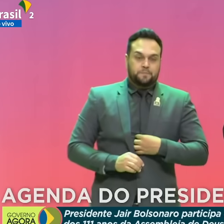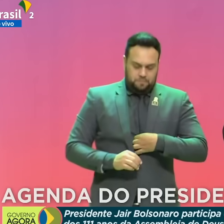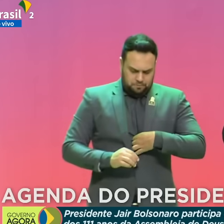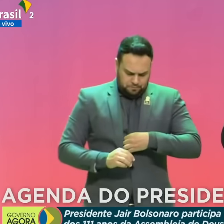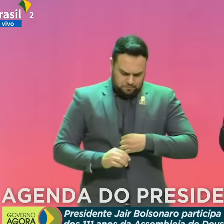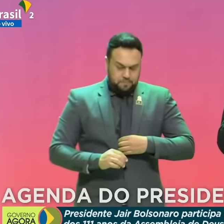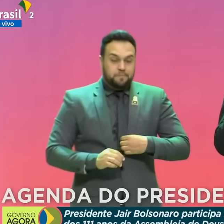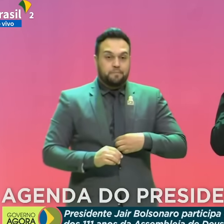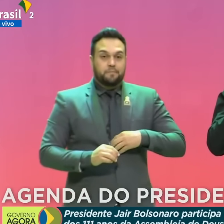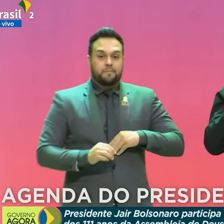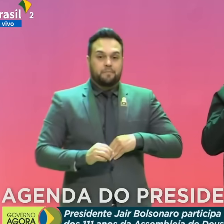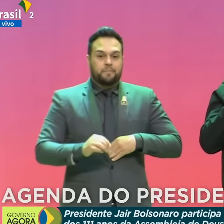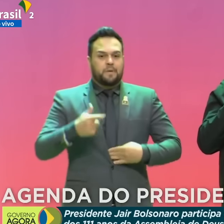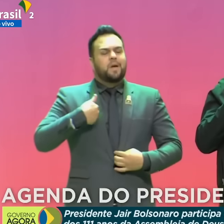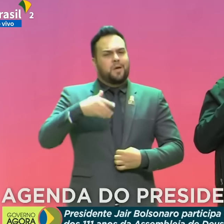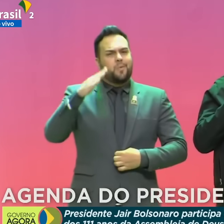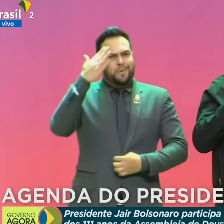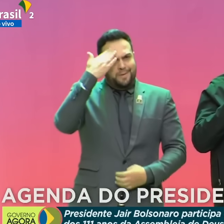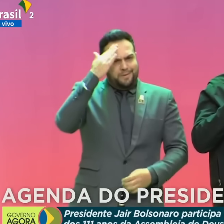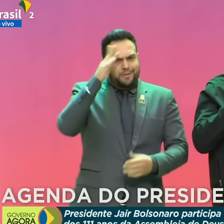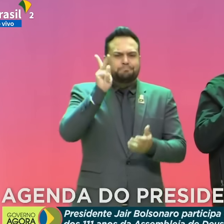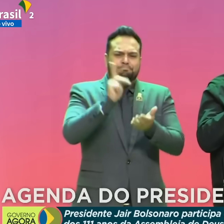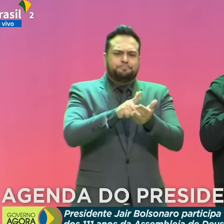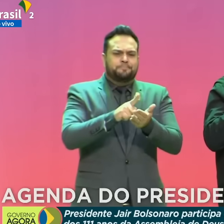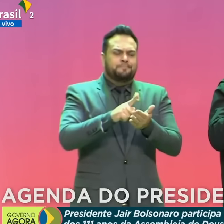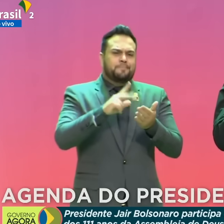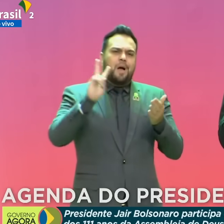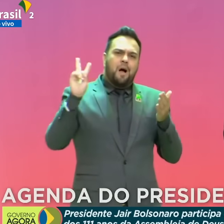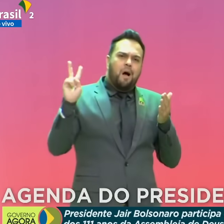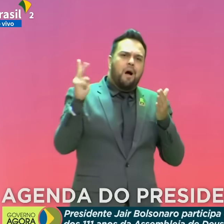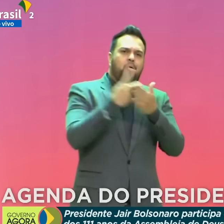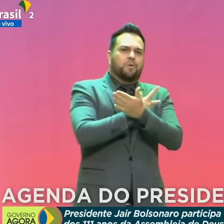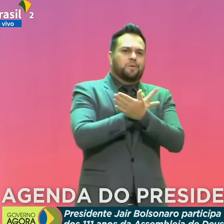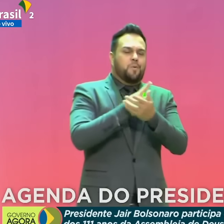Entendo eu que realmente um milagre aconteceu.